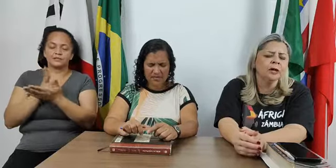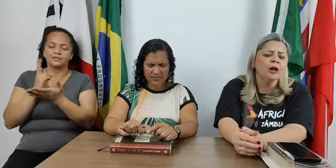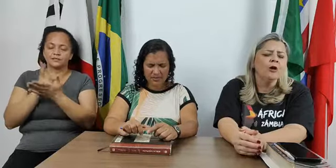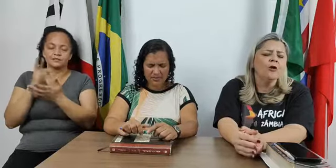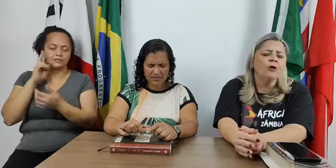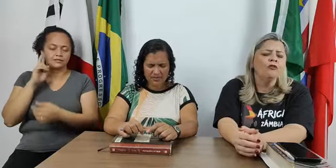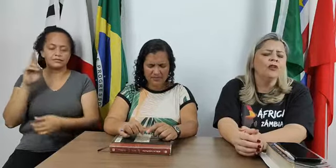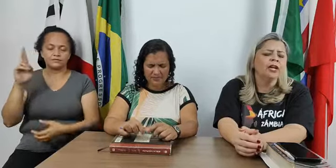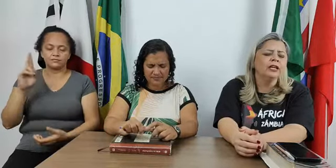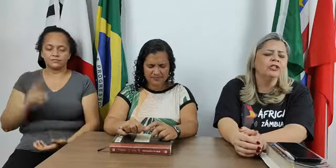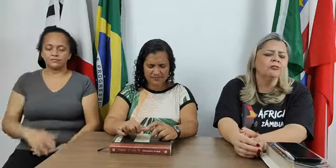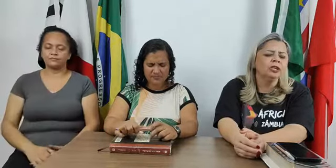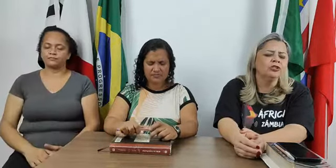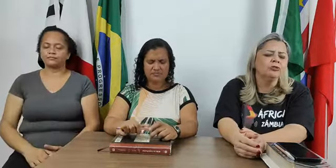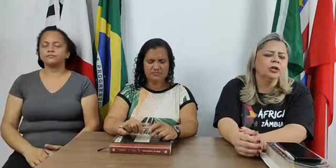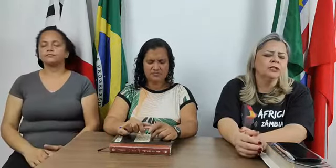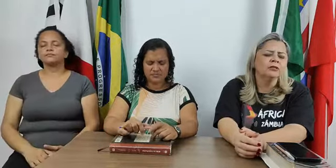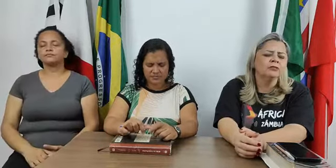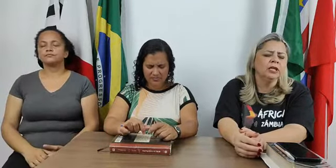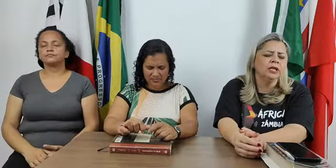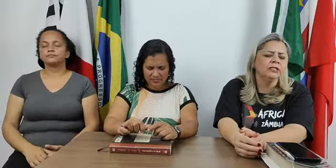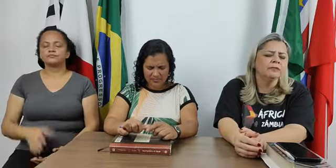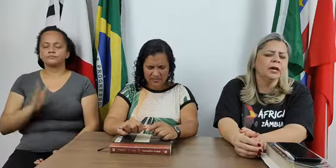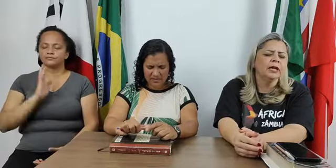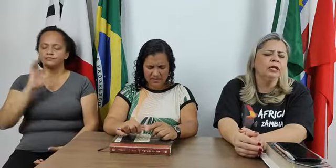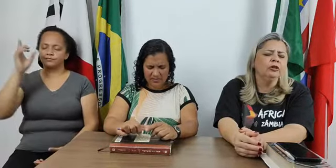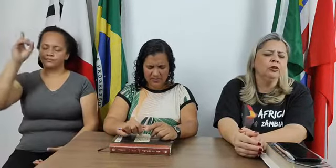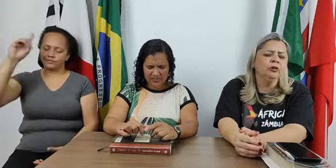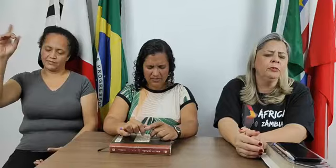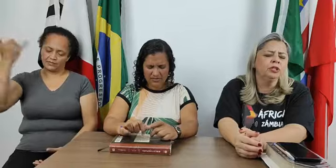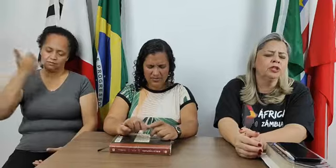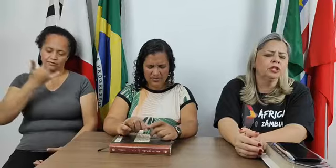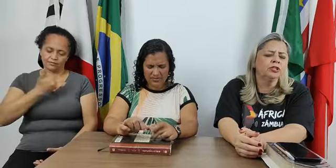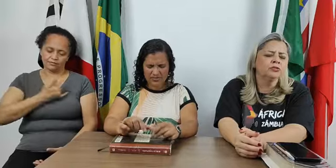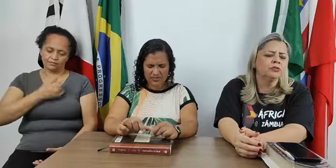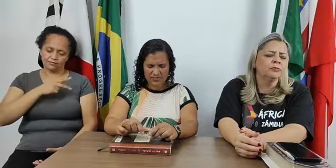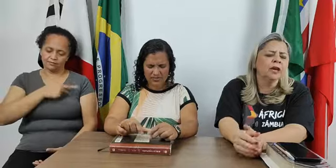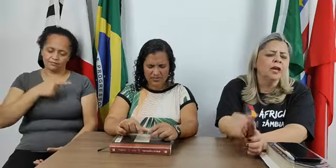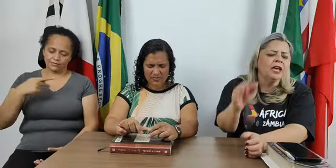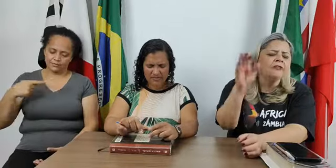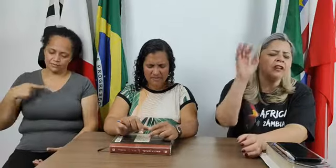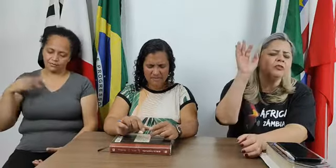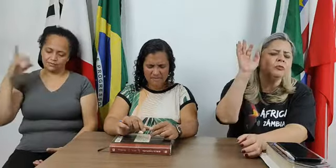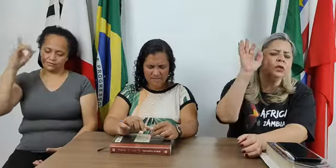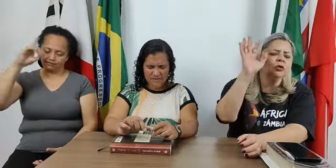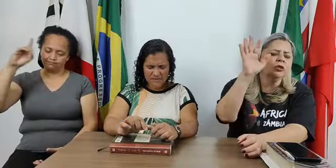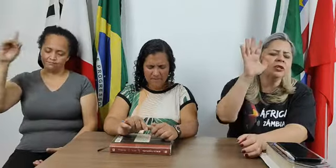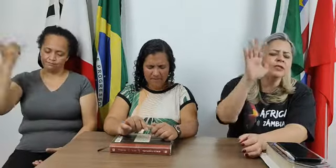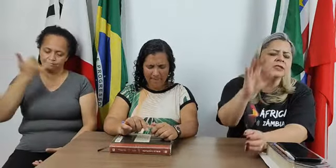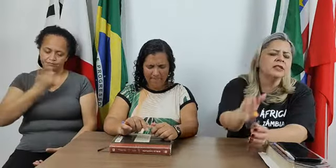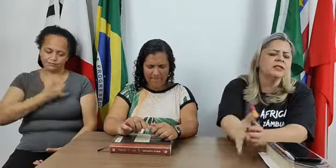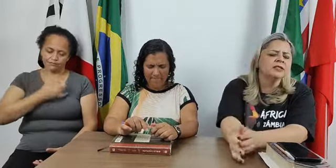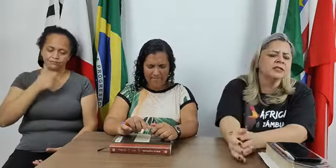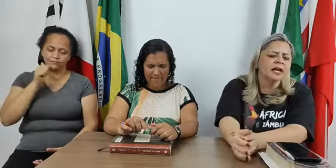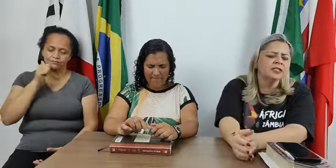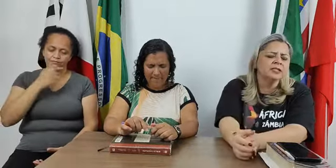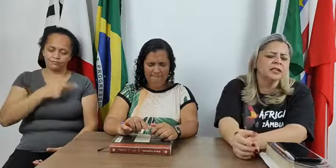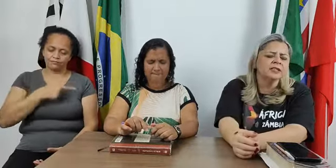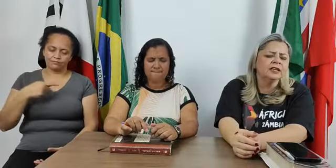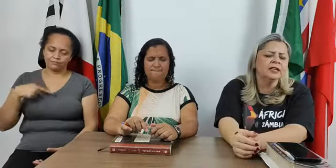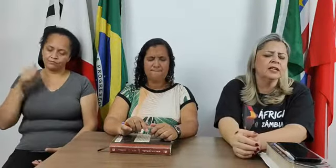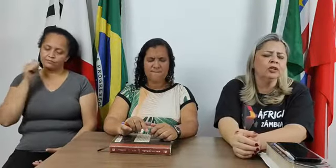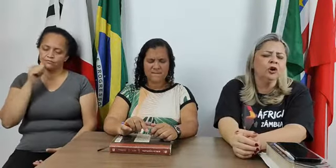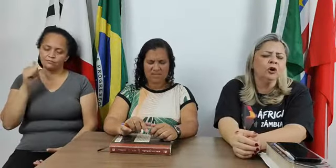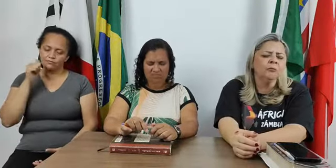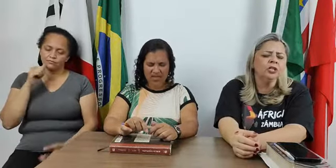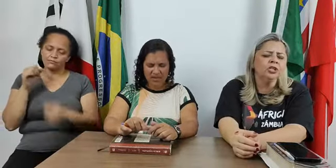sempre, Pai. Oh, fala grandemente ao coração deles, Pai, em nome de Jesus, Pai, e vai suprir todas as necessidades